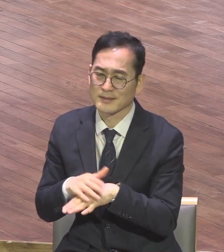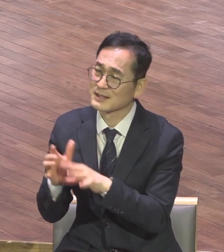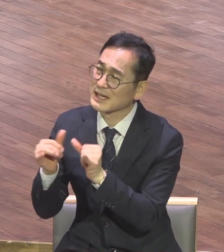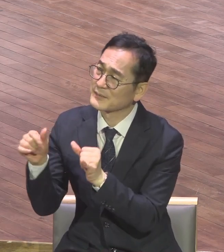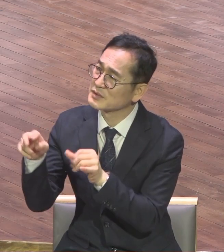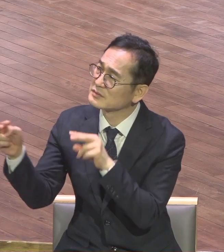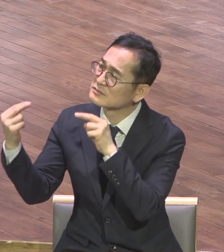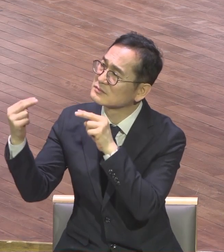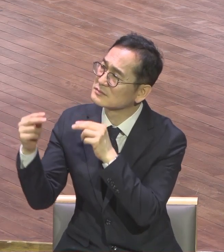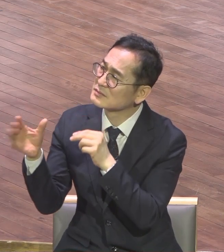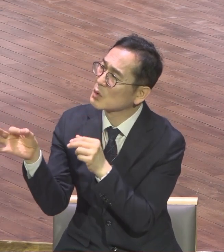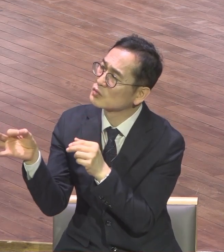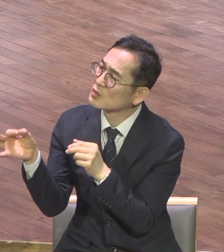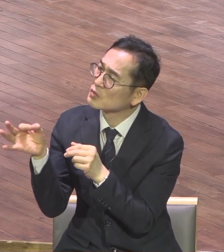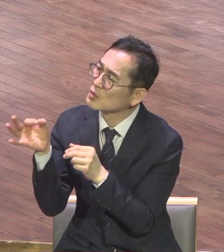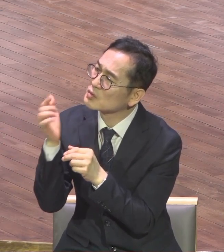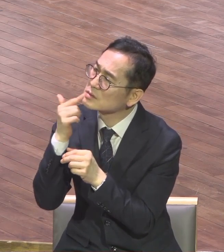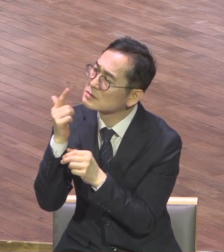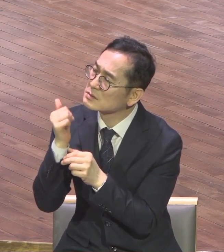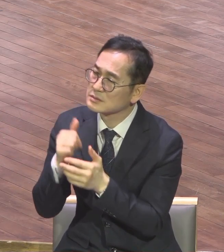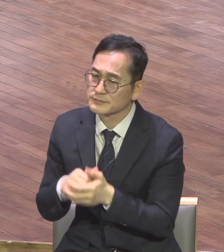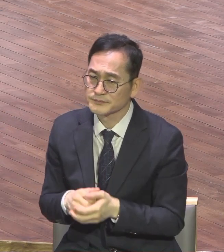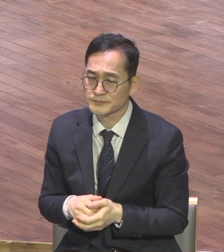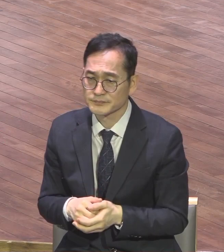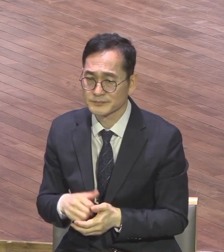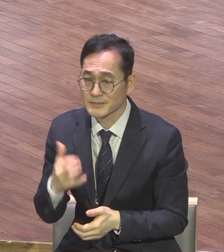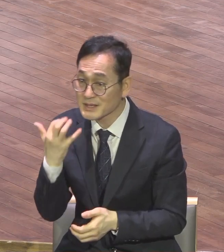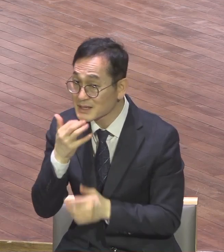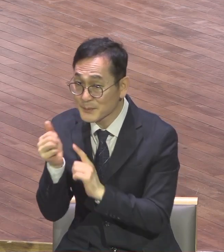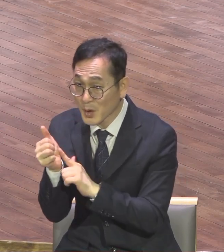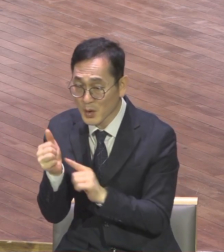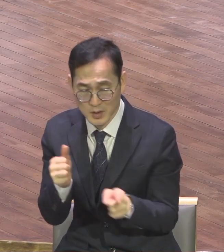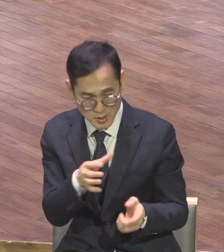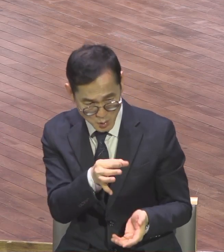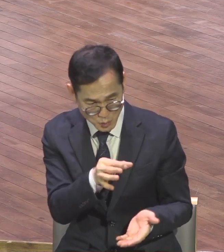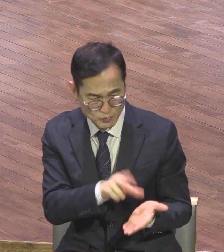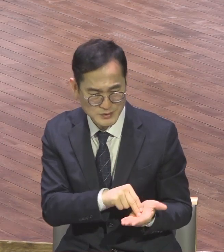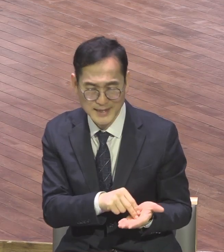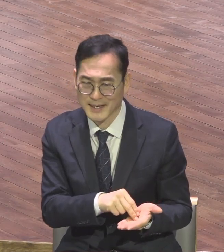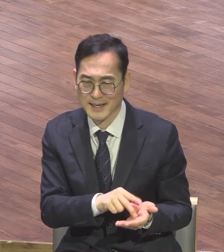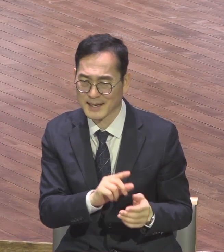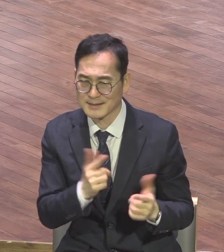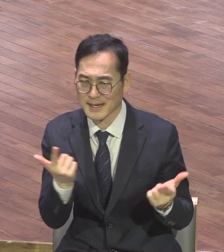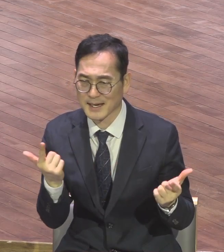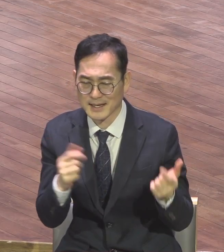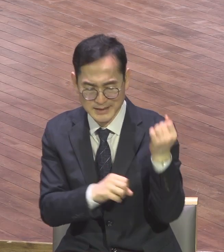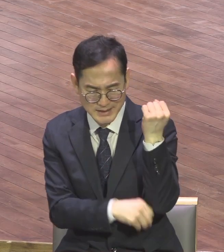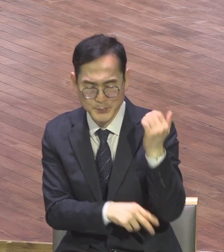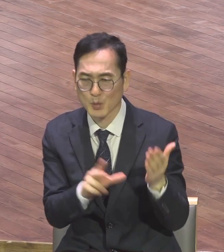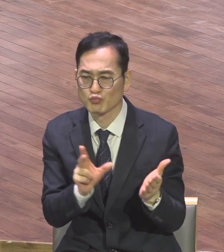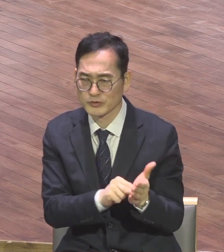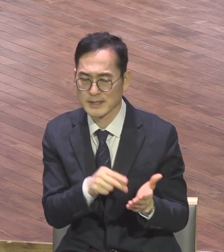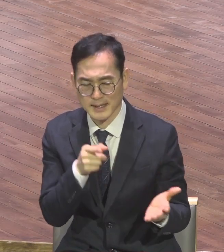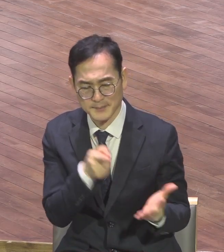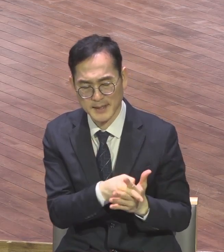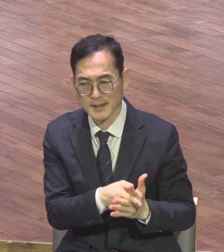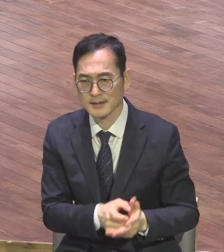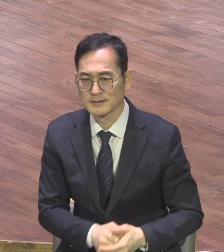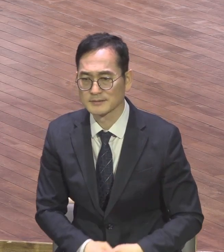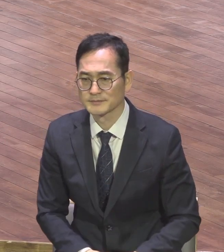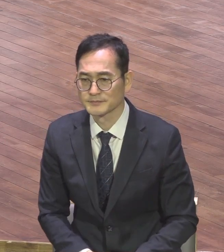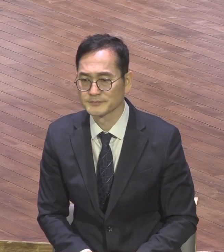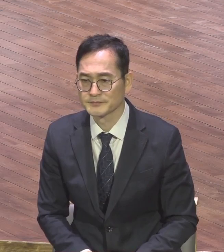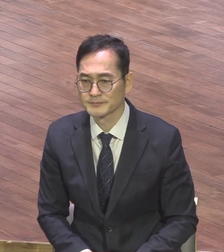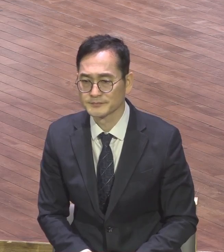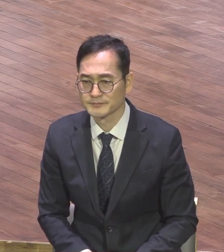영적인 눈을 열려있던 이 베드로는 그 사람의 근본 문제를 보기 시작해요. 근본, 이게 중요한 말이에요. 이 본문에 보면